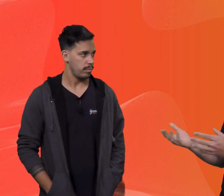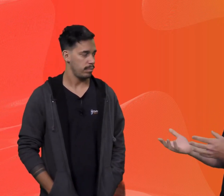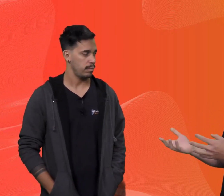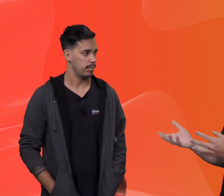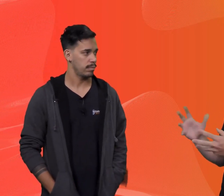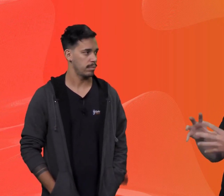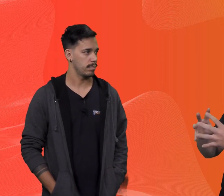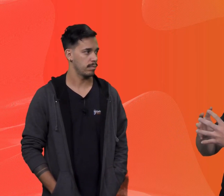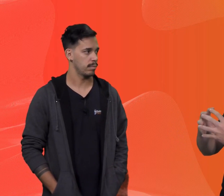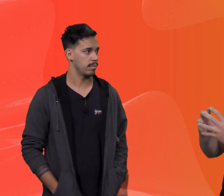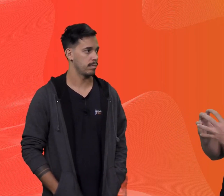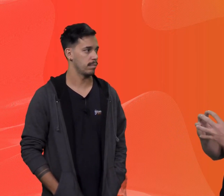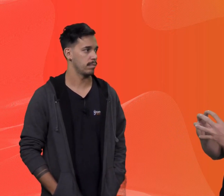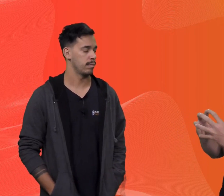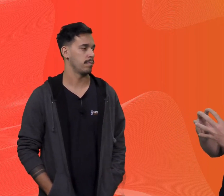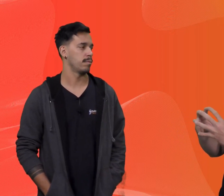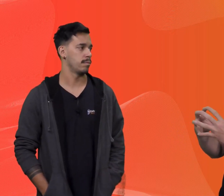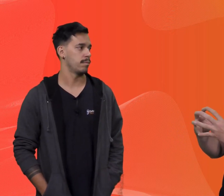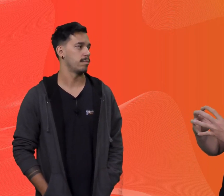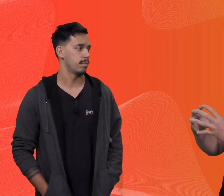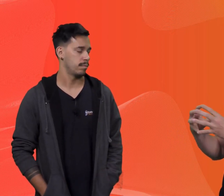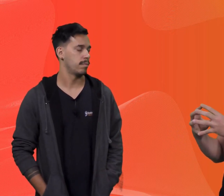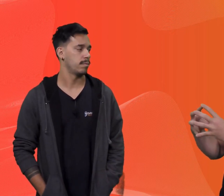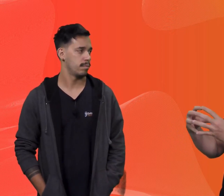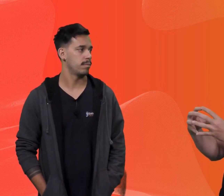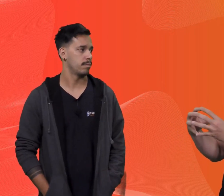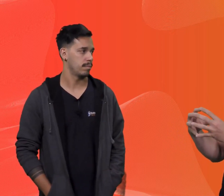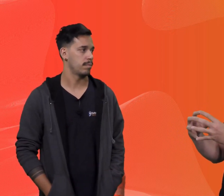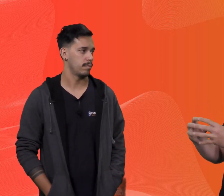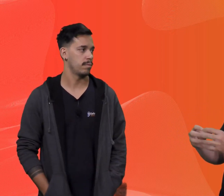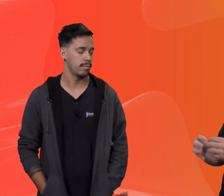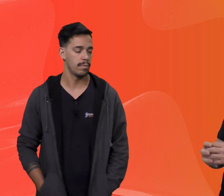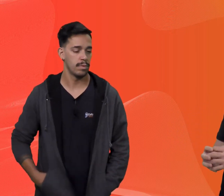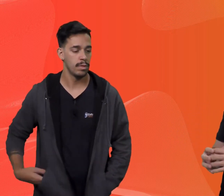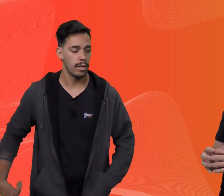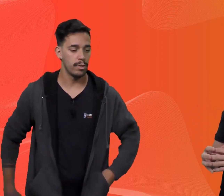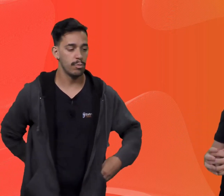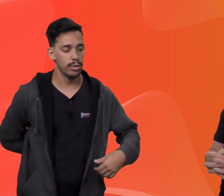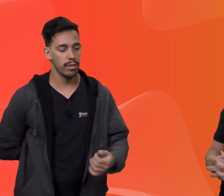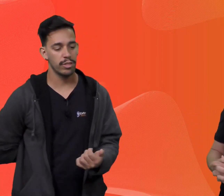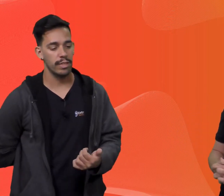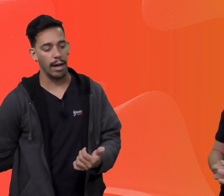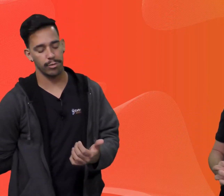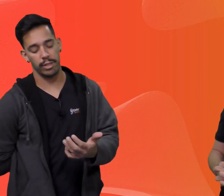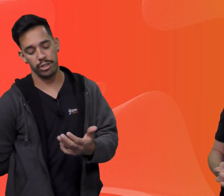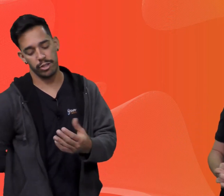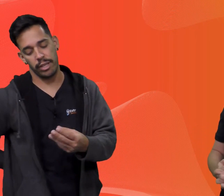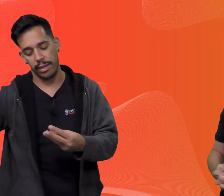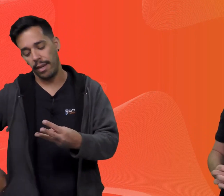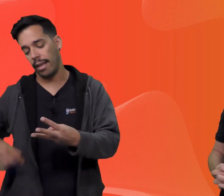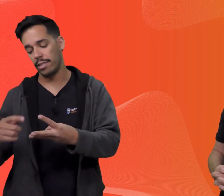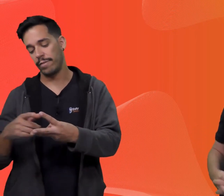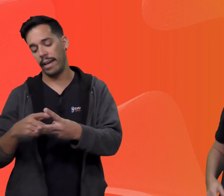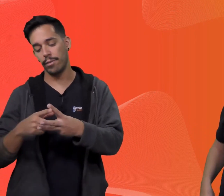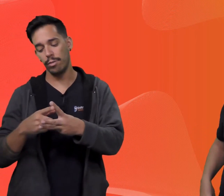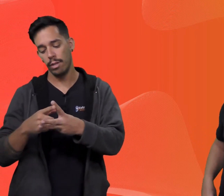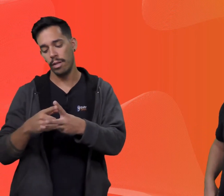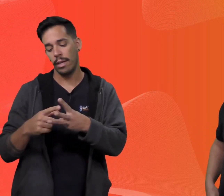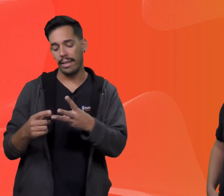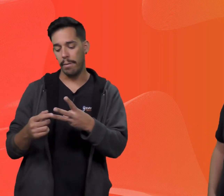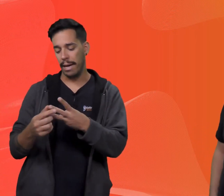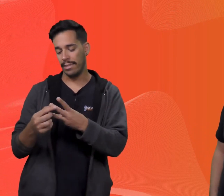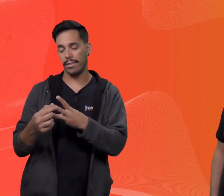Agora, planetas anões, eles já são praticamente arredondados, né? Alguns são bem achatados até. Então, no modelo de Dalton, a gente tem, ele é